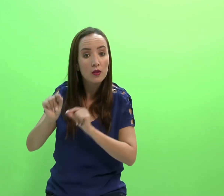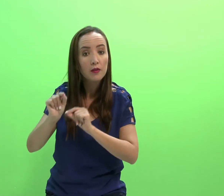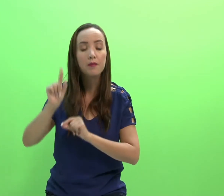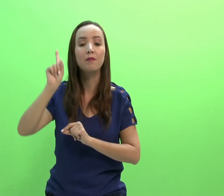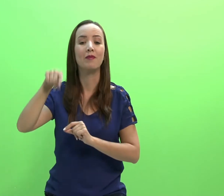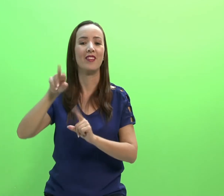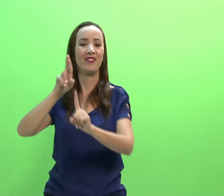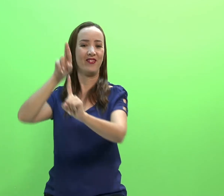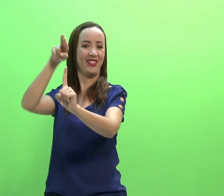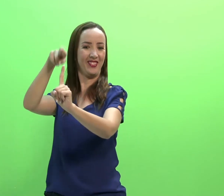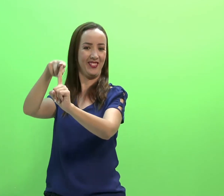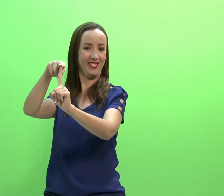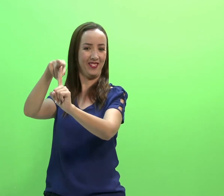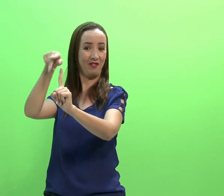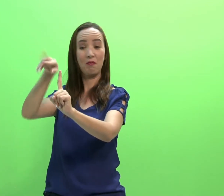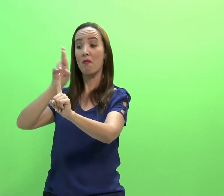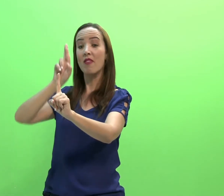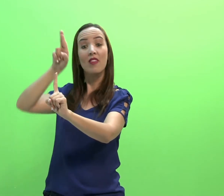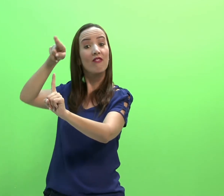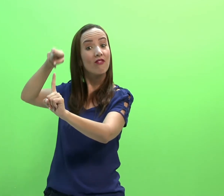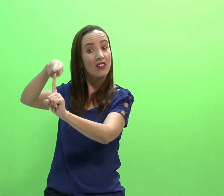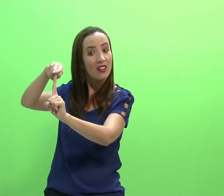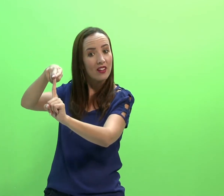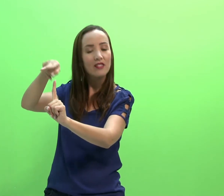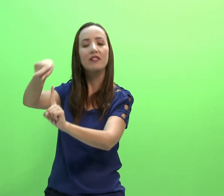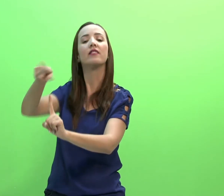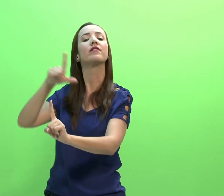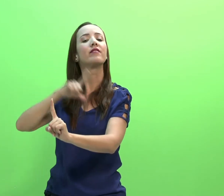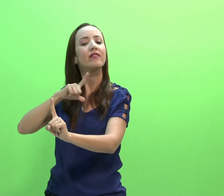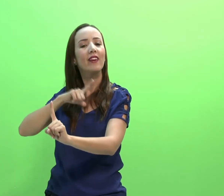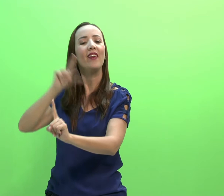O principal que teremos aqui é a referência.